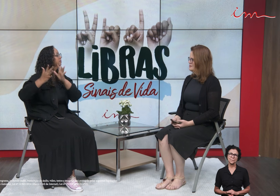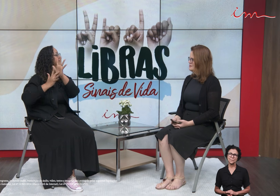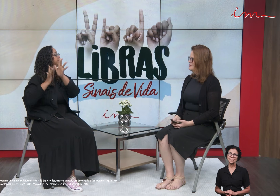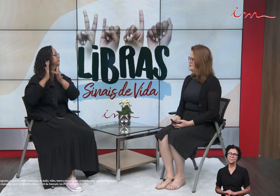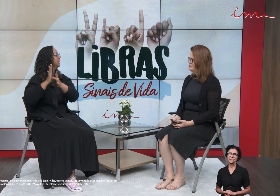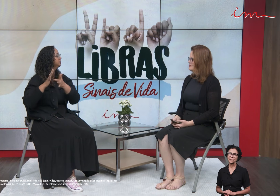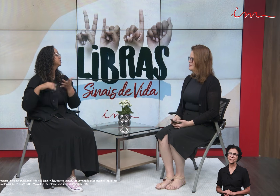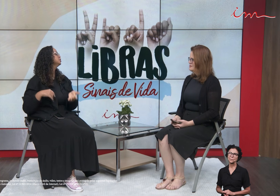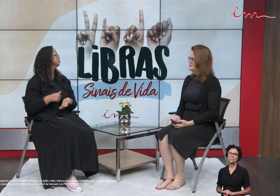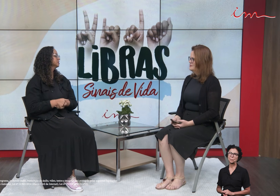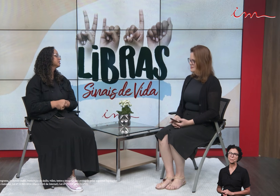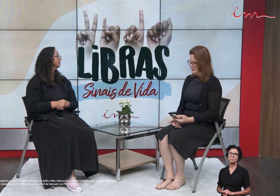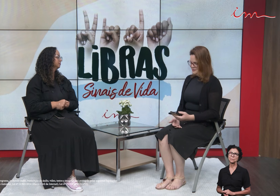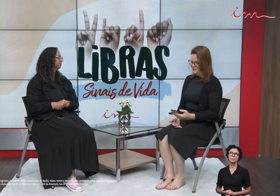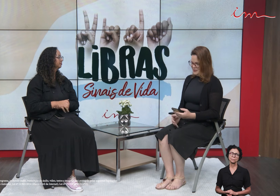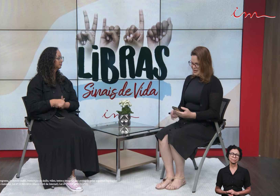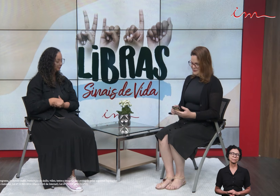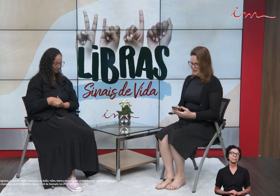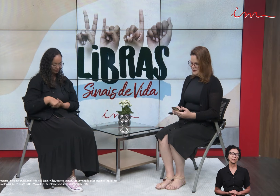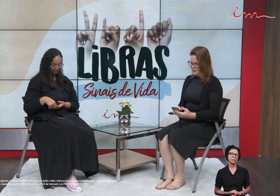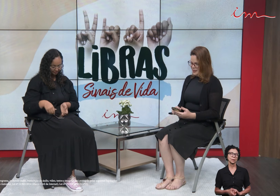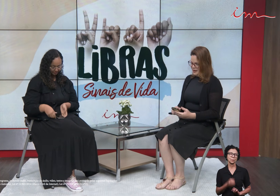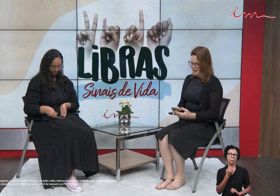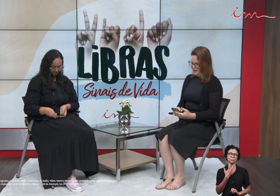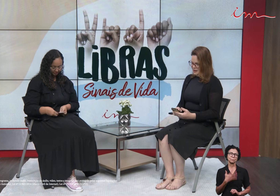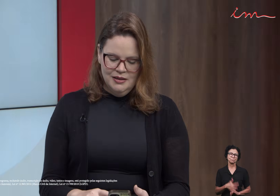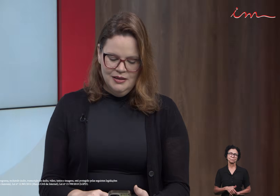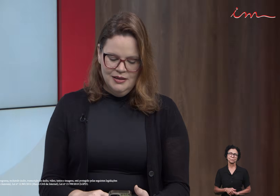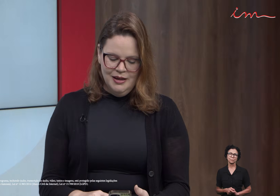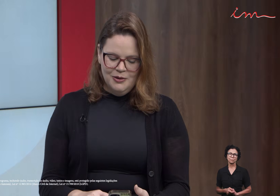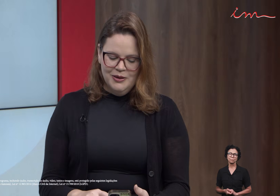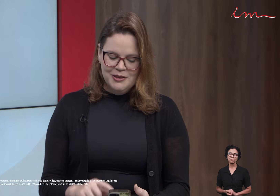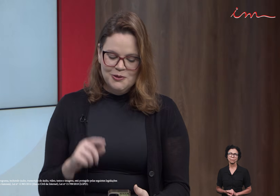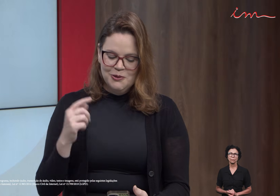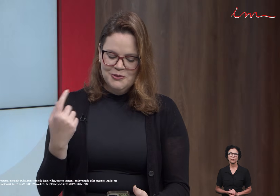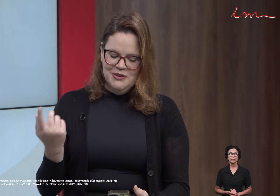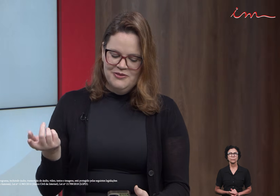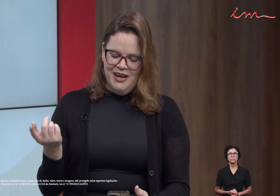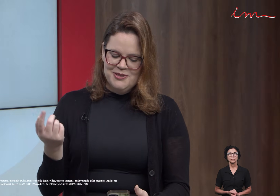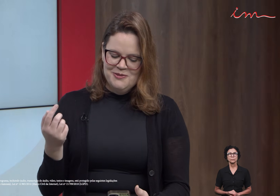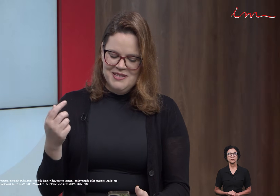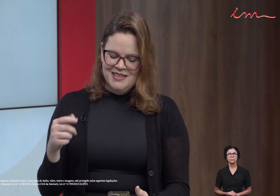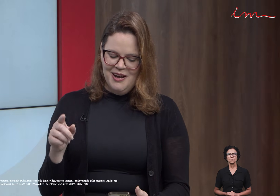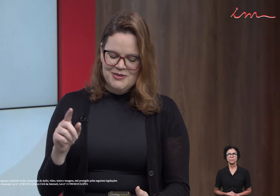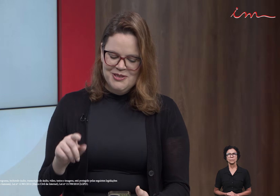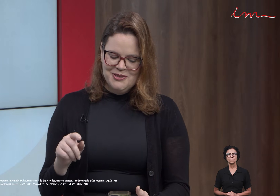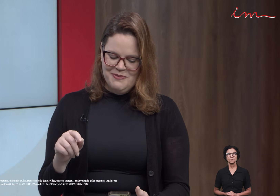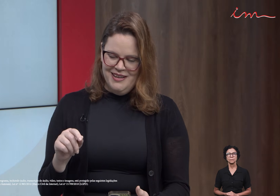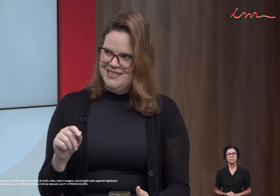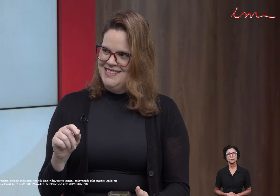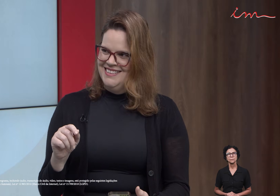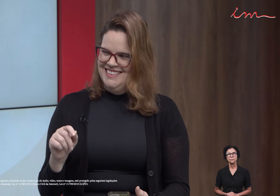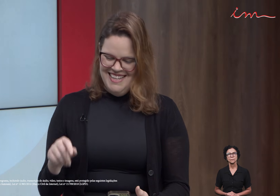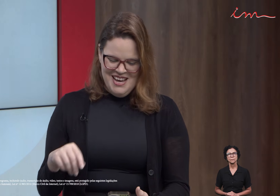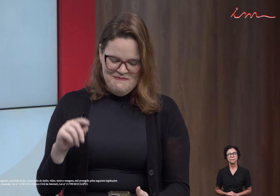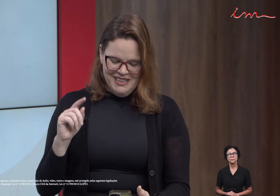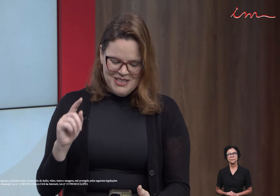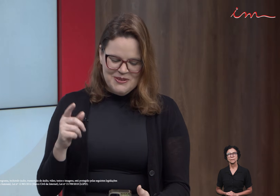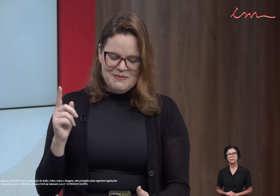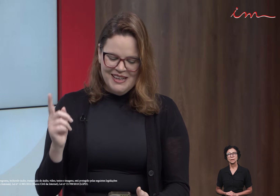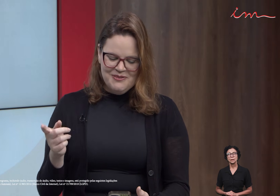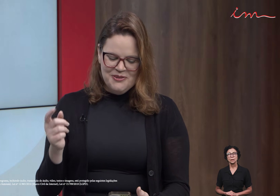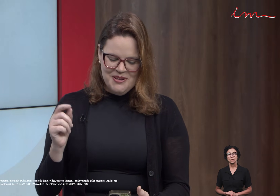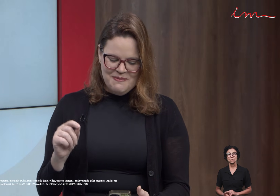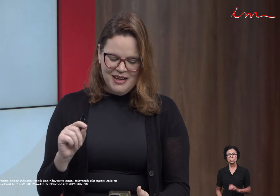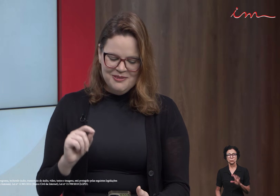poder a Jesus. Maravilha. E agora, todo o universo está aos seus pés. Pela